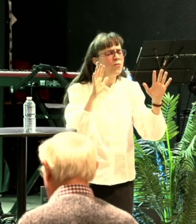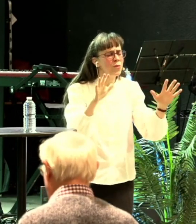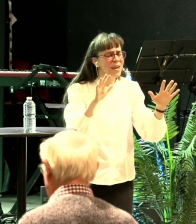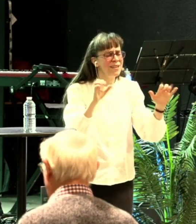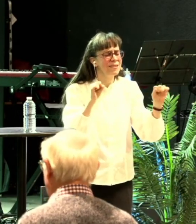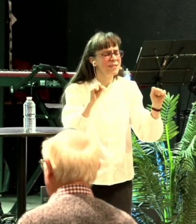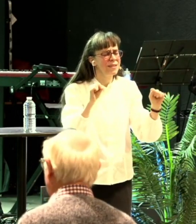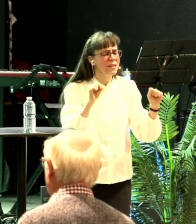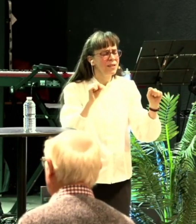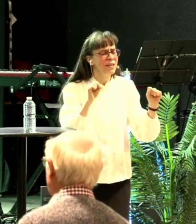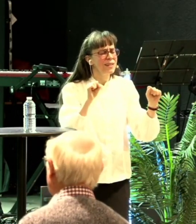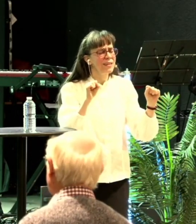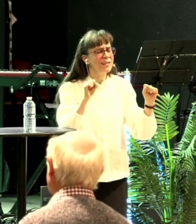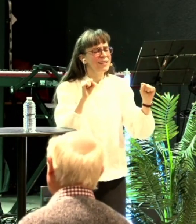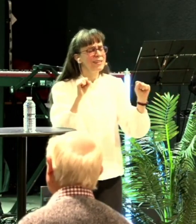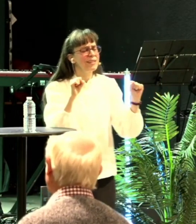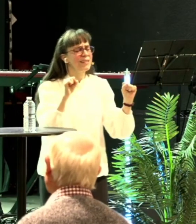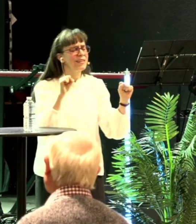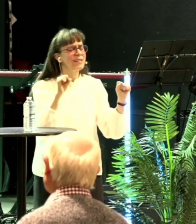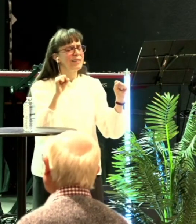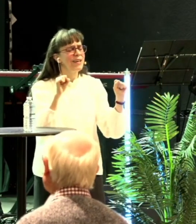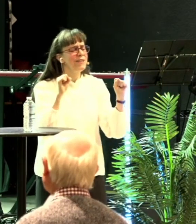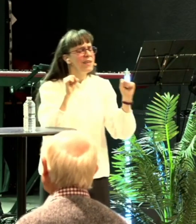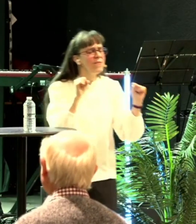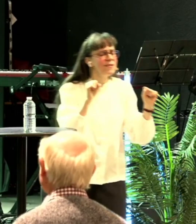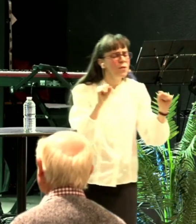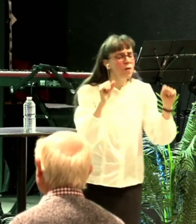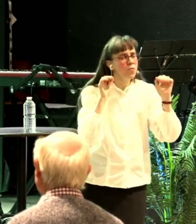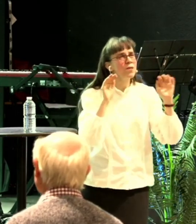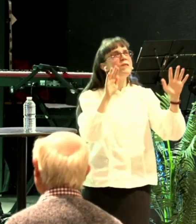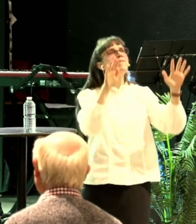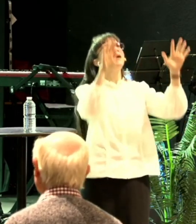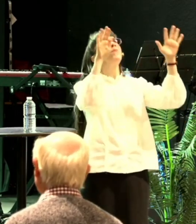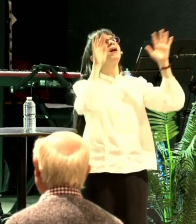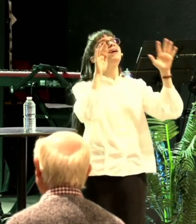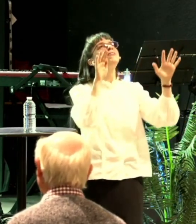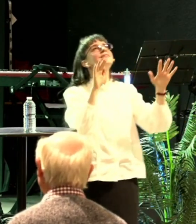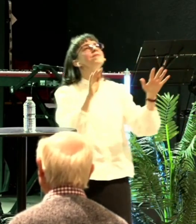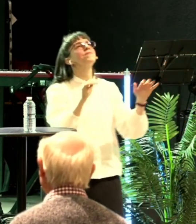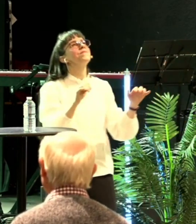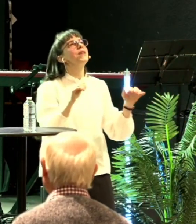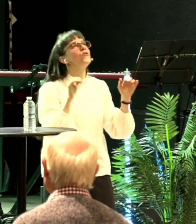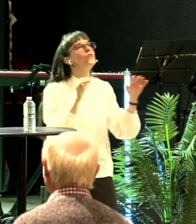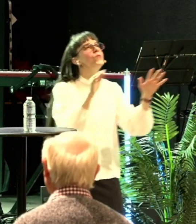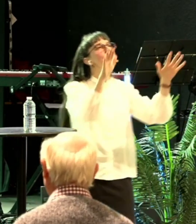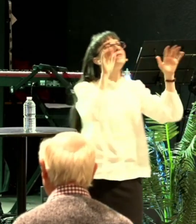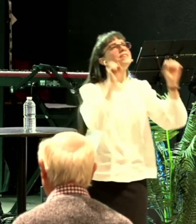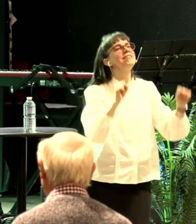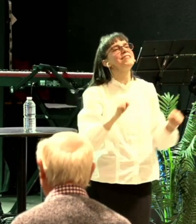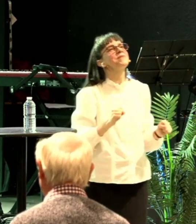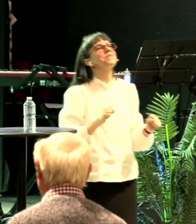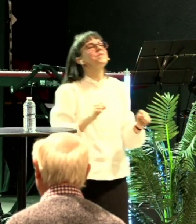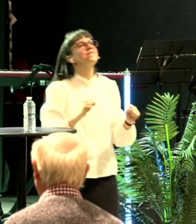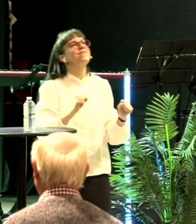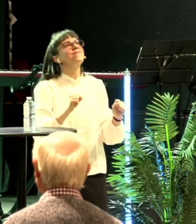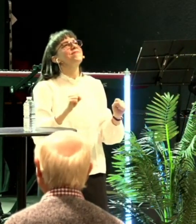throne of grace. Comme a dit David, je lève les yeux vers les montagnes. As David said, I have lifted je lève les yeux vers les montagnes. Towards the mountains.